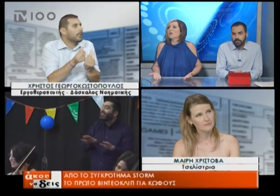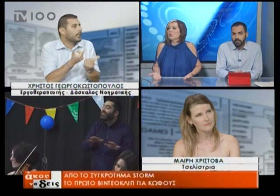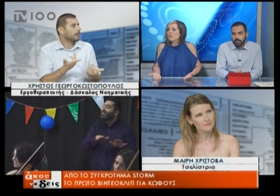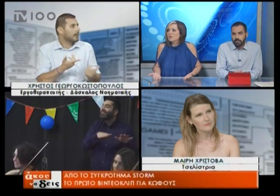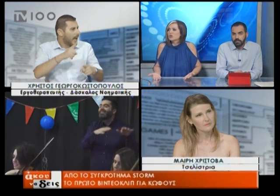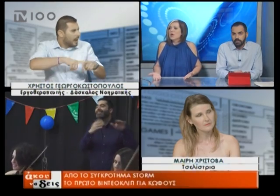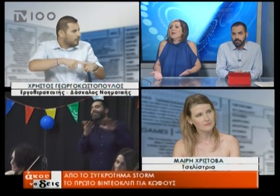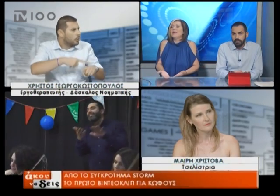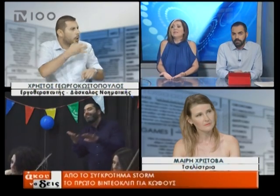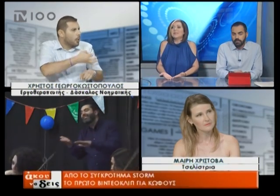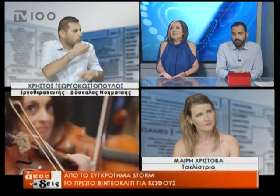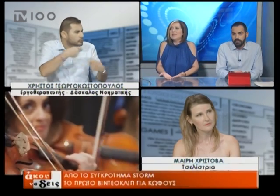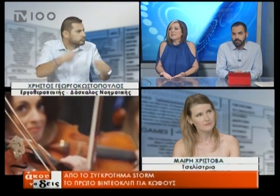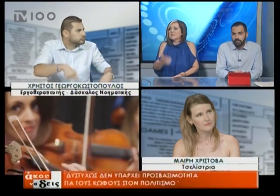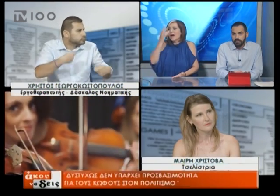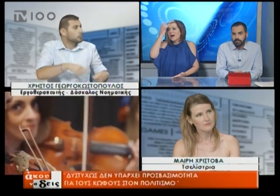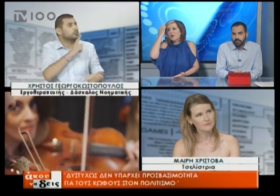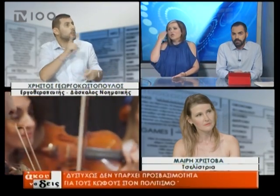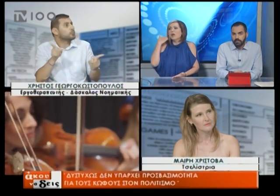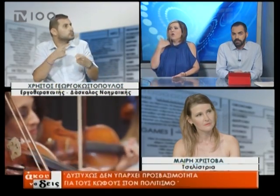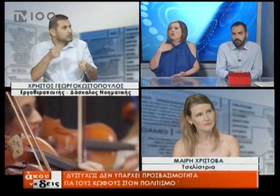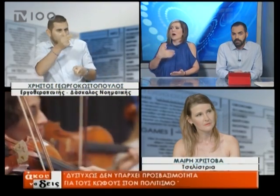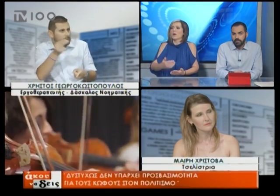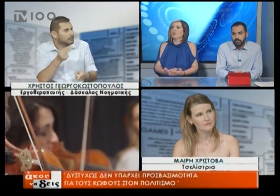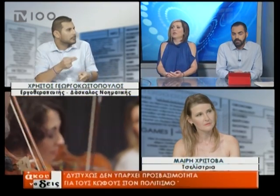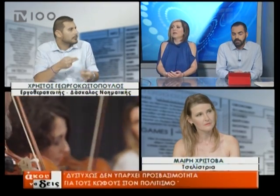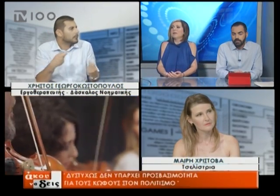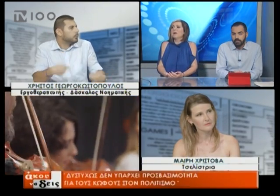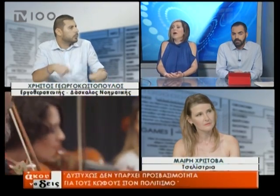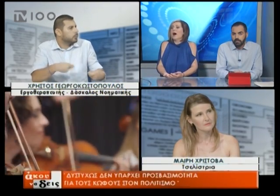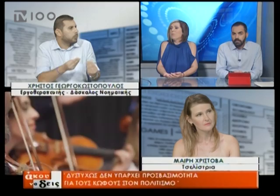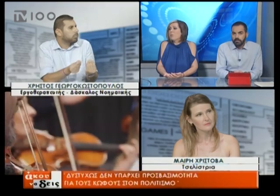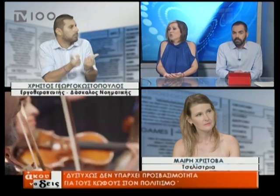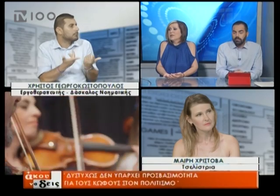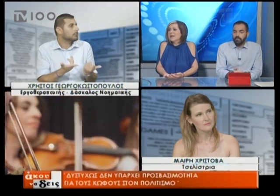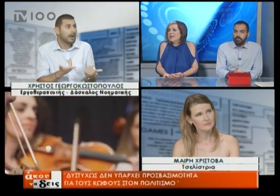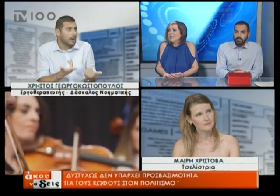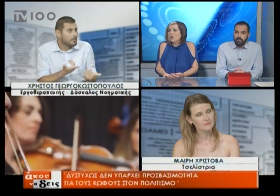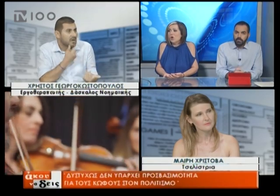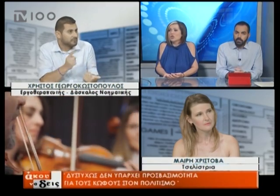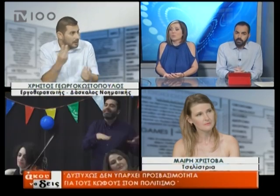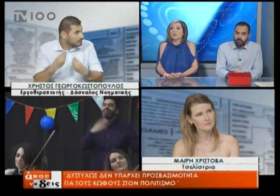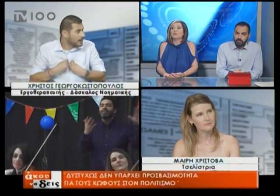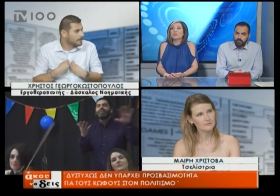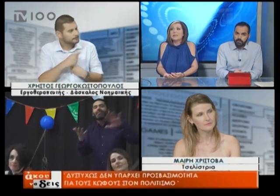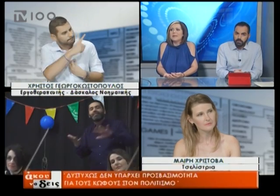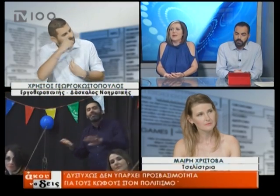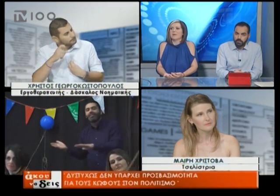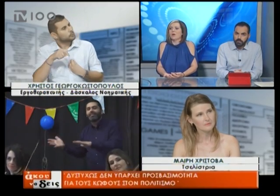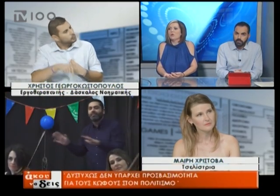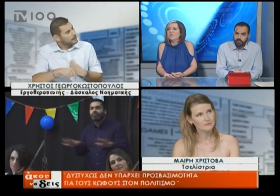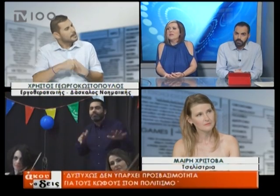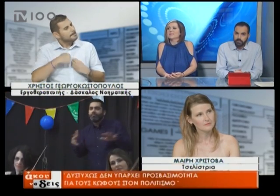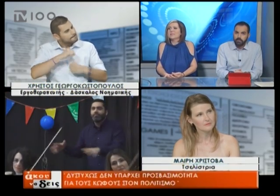να παρακολουθήσω είναι τις κινήσεις. Χάνω τα λόγια από την ελληνική γλώσσα, όπως και η μουσική